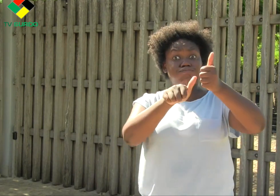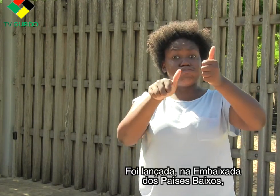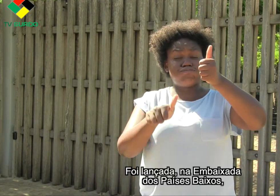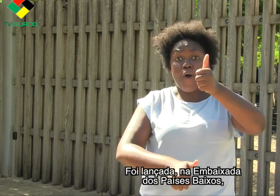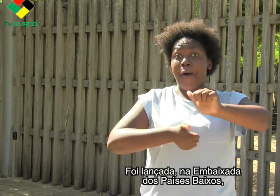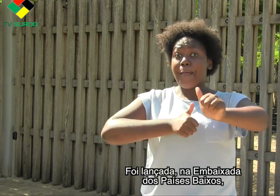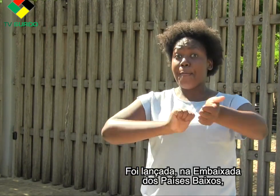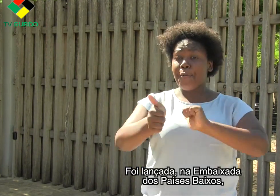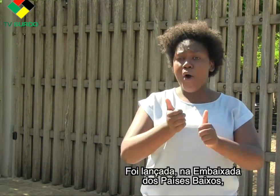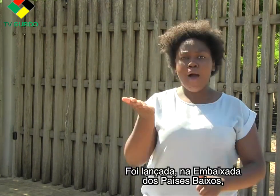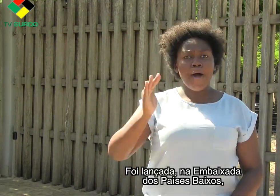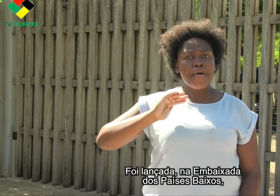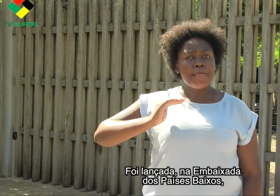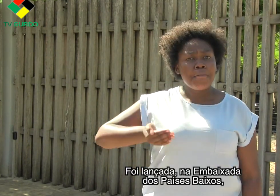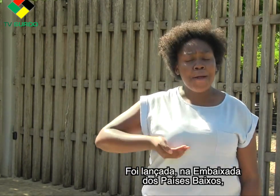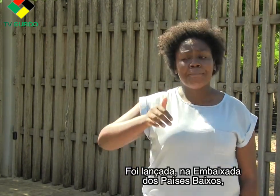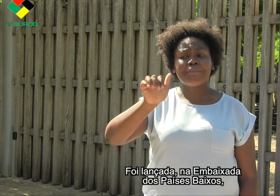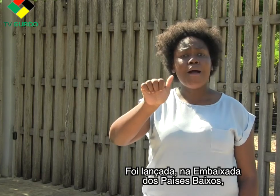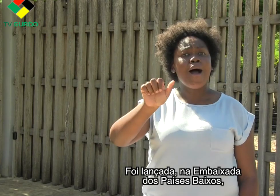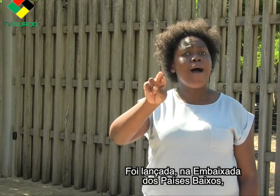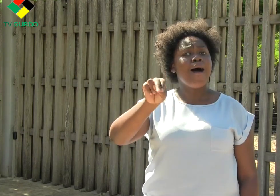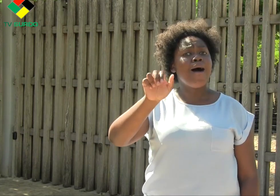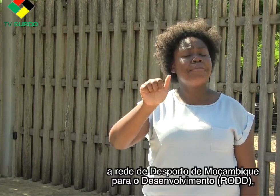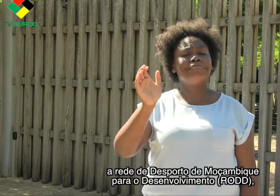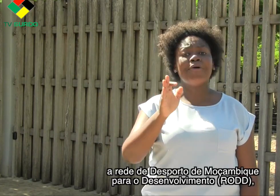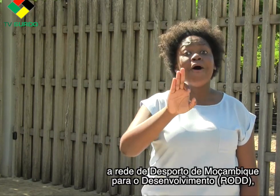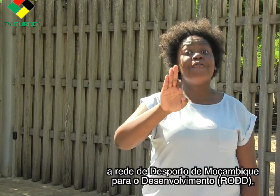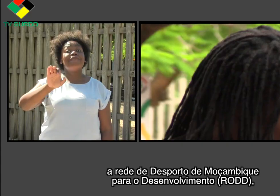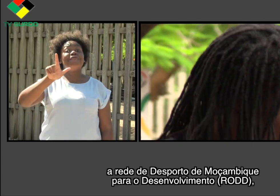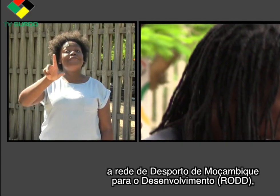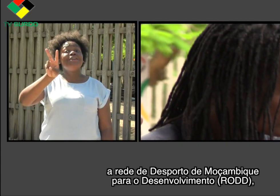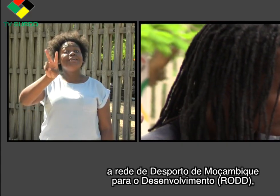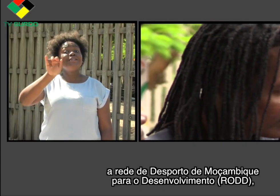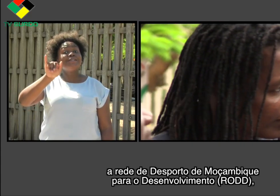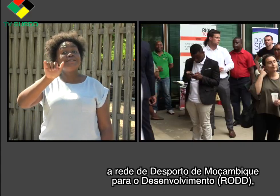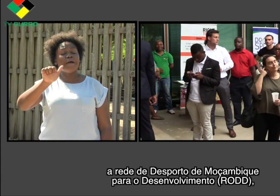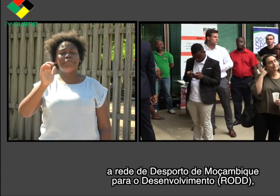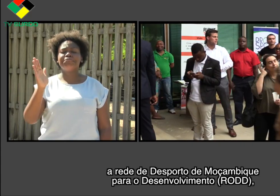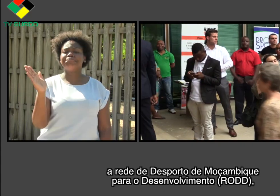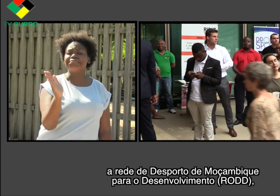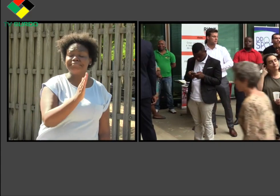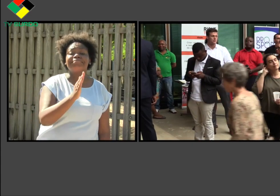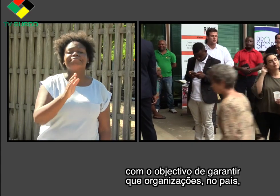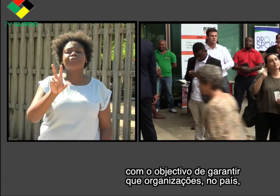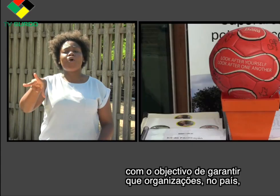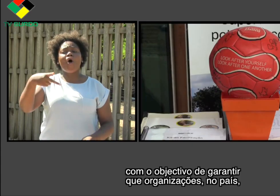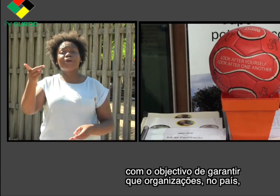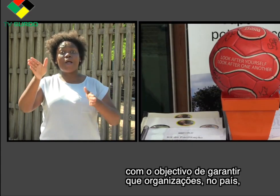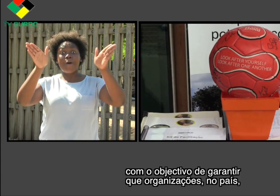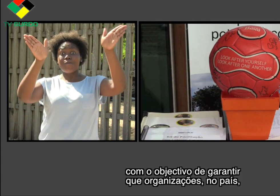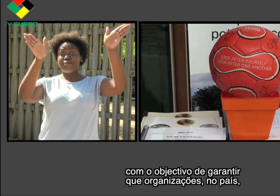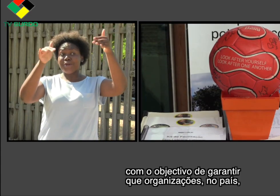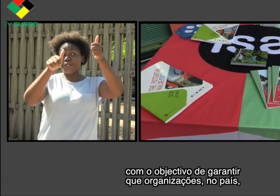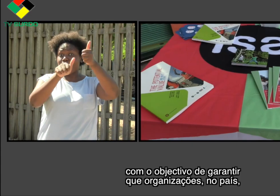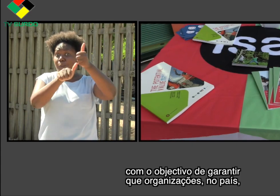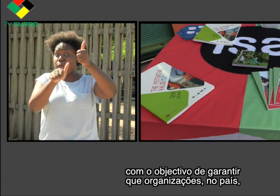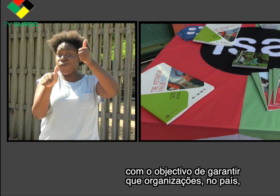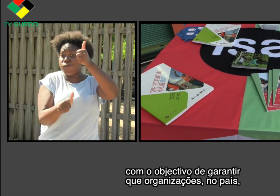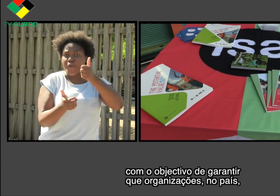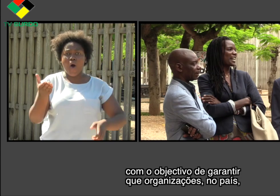Foi lançada na Embaixada dos Países Baixos a Rede de Porto Moçambique para o Desenvolvimento, com o objetivo de garantir que organizações no